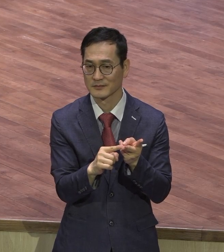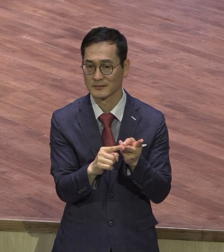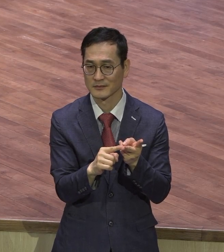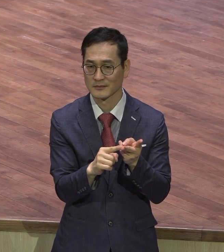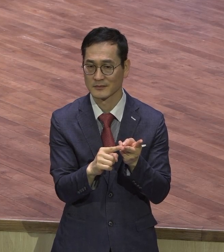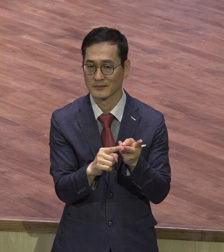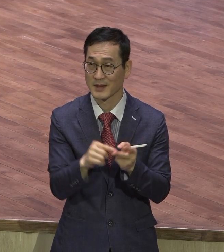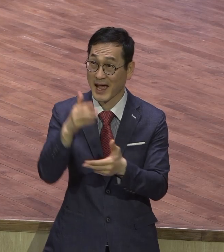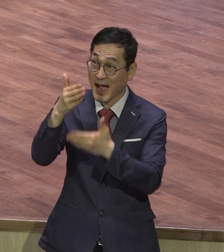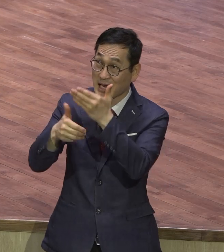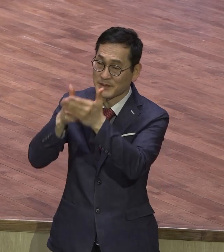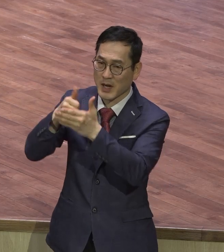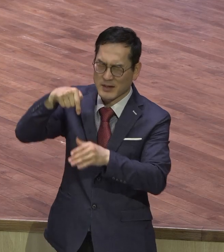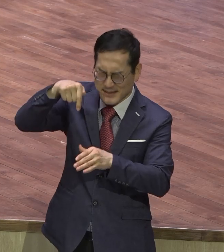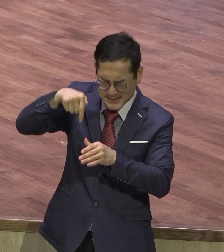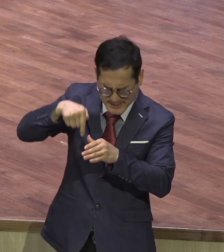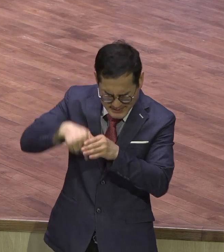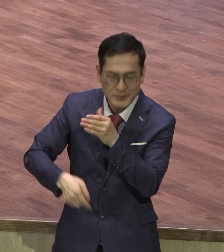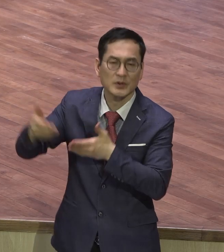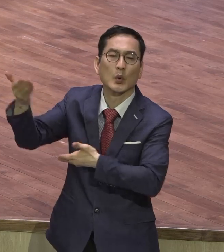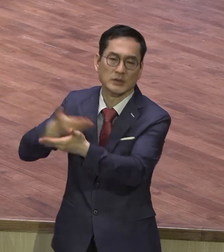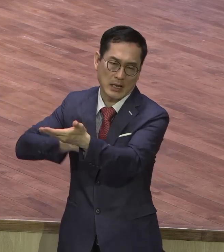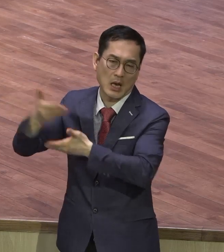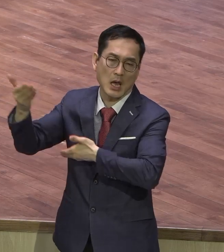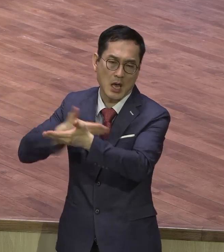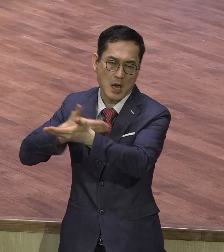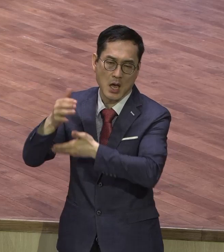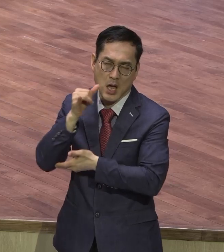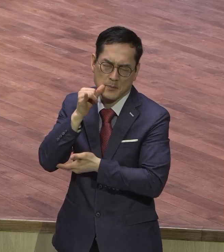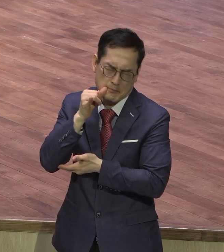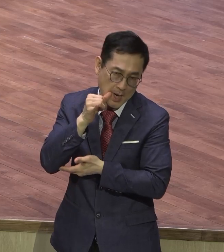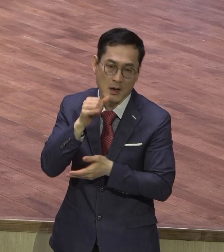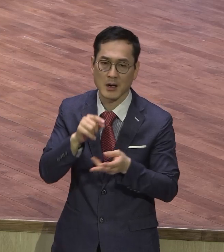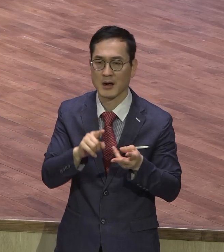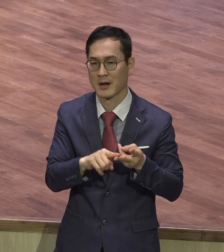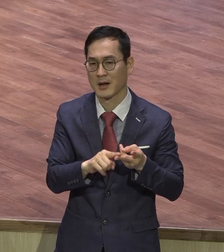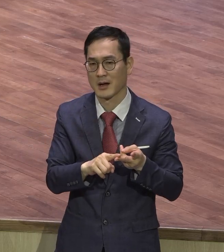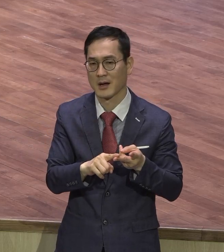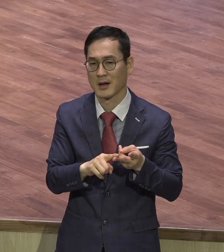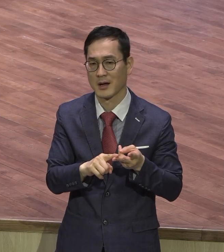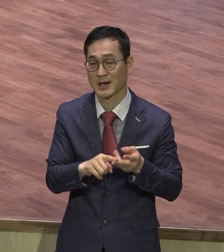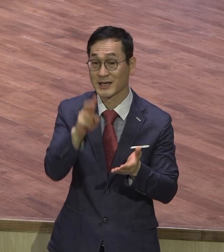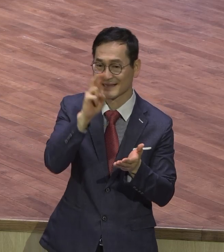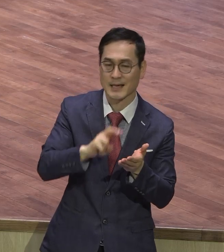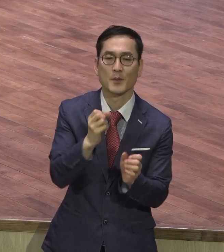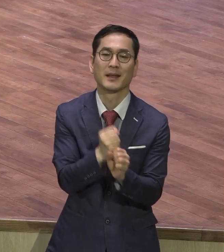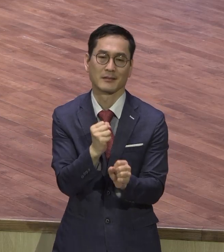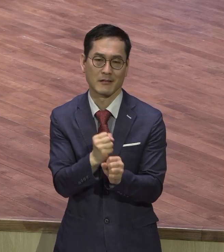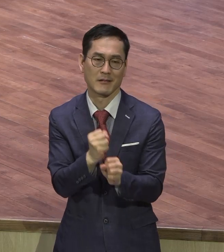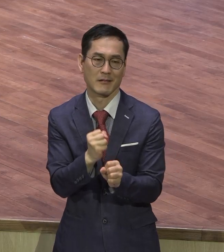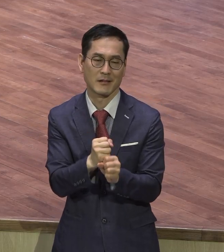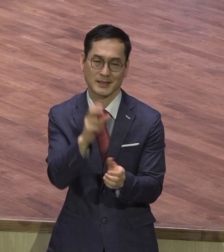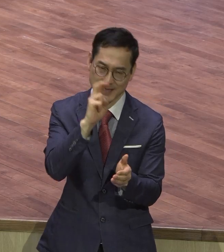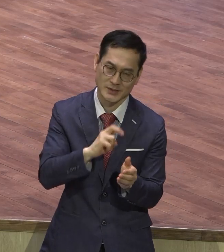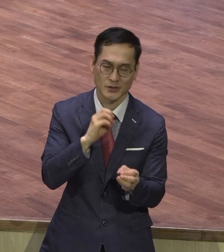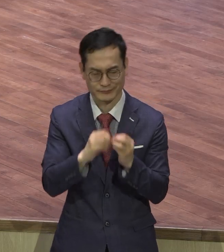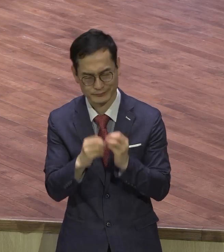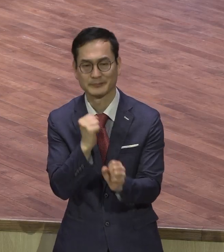하나님과 영적으로 교제를 깊이 했느냐 얼마나 영감 있는 찬송시를 많이 썼느냐 2천여 곡을